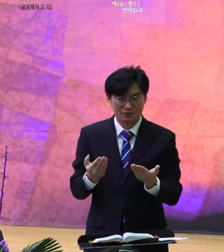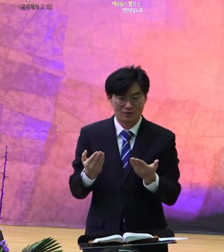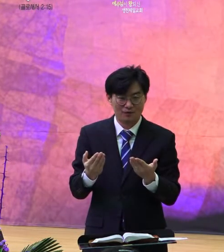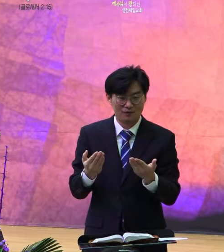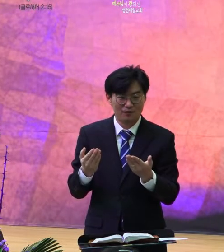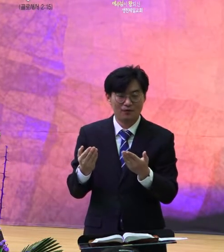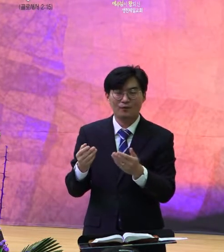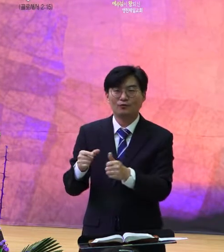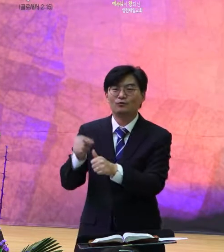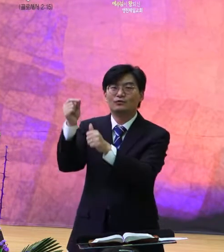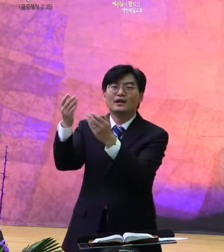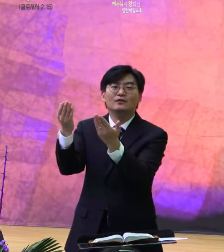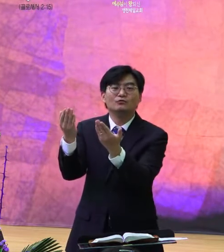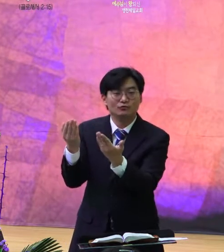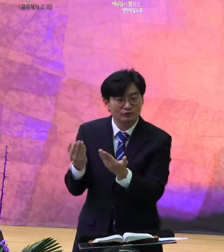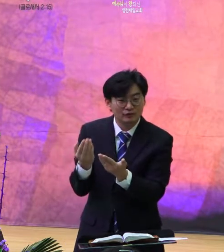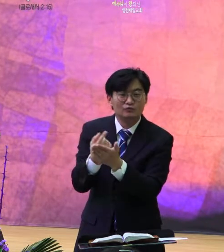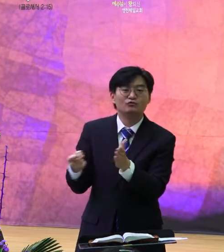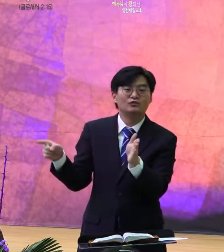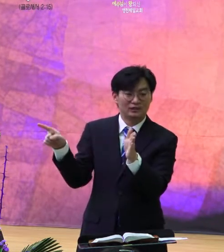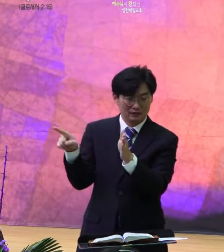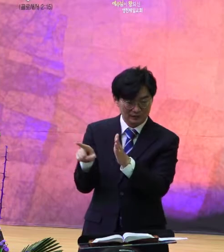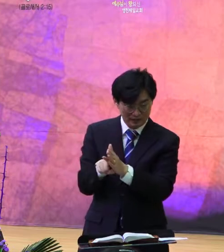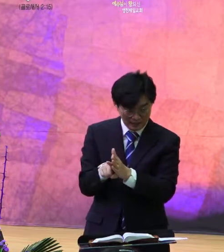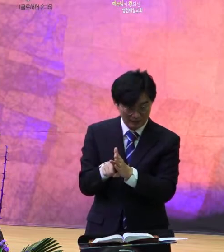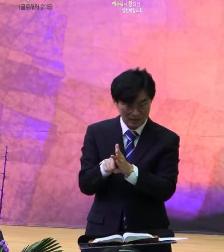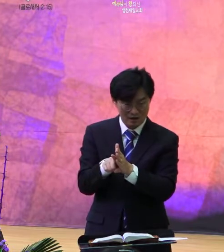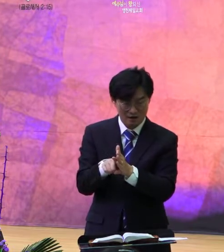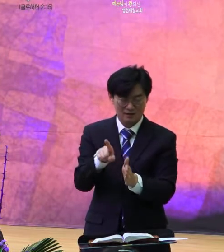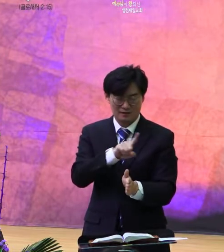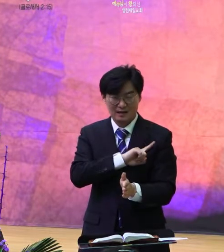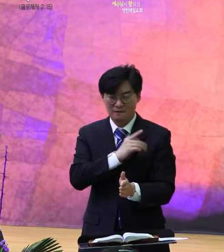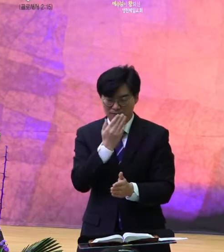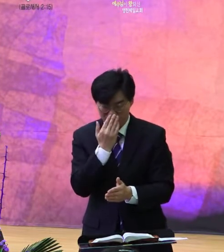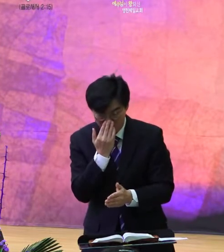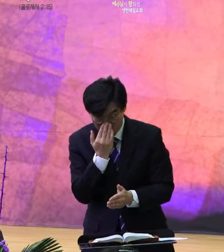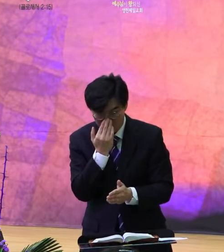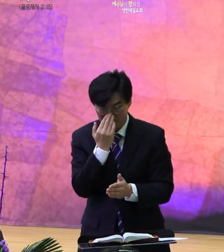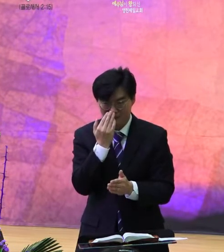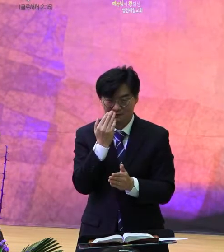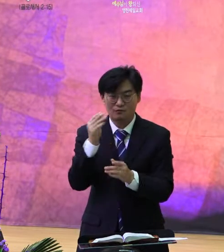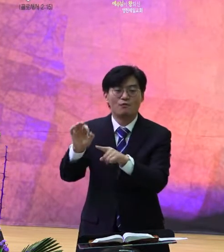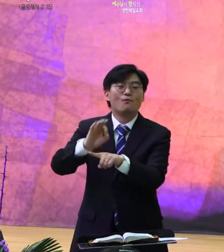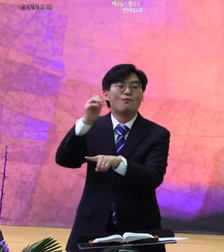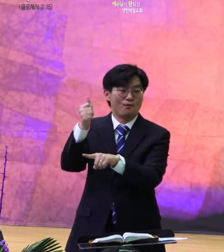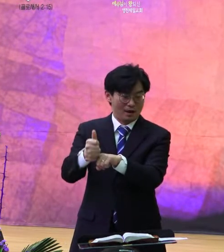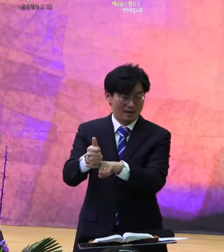성에 입성하시는 가장 위대하고도 겸손한 왕이신 예수님,